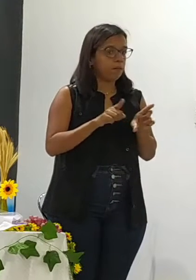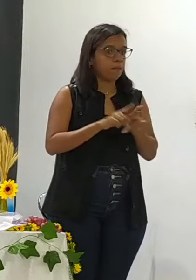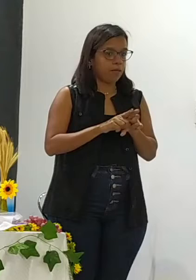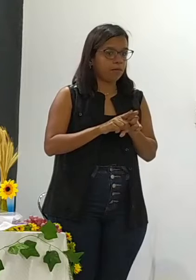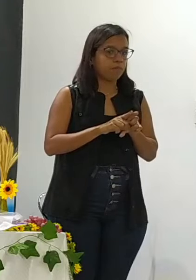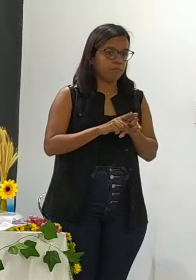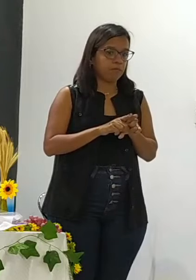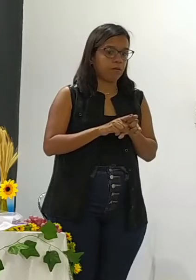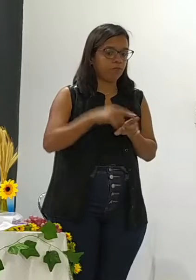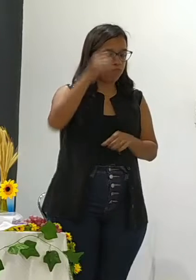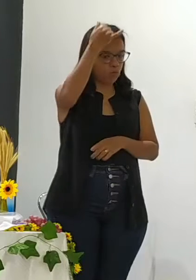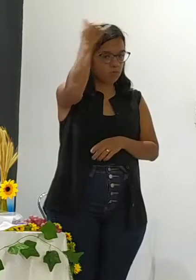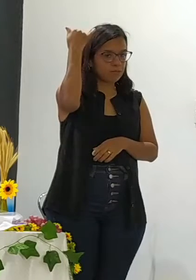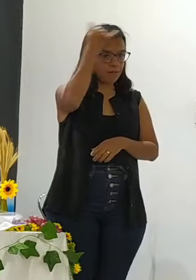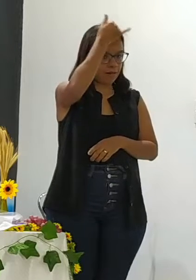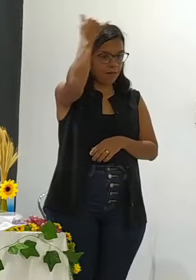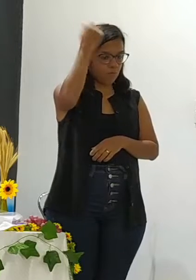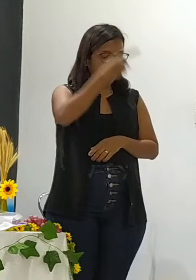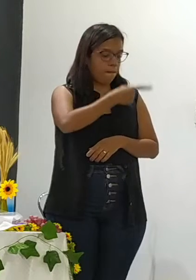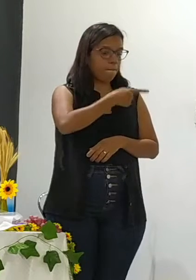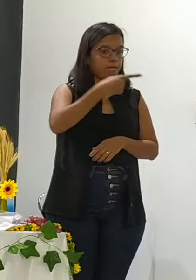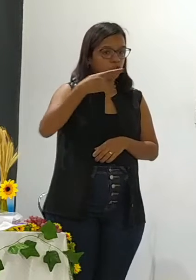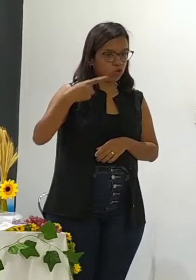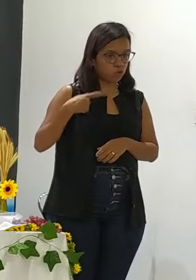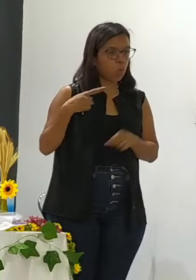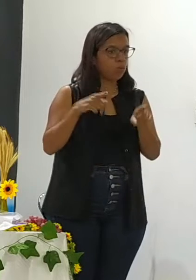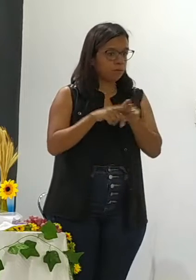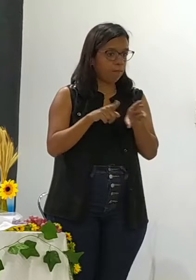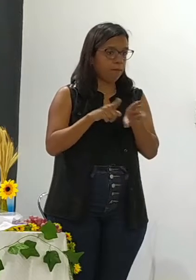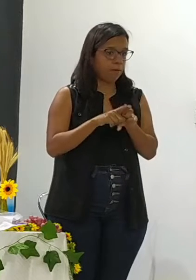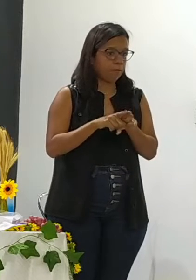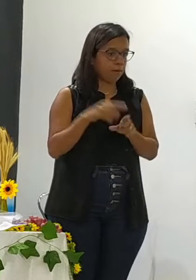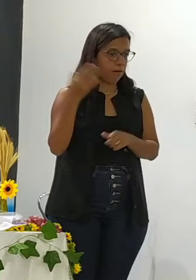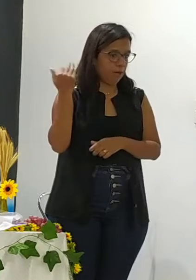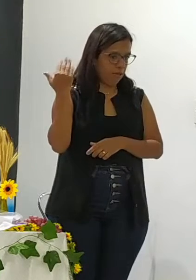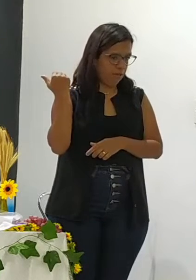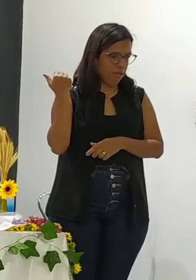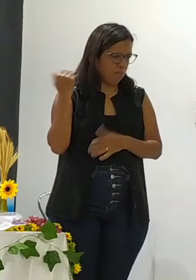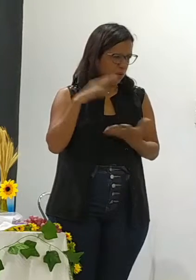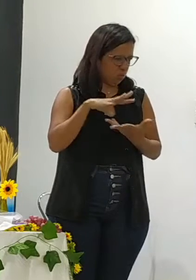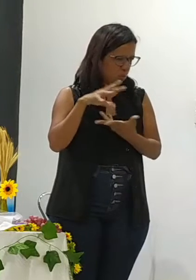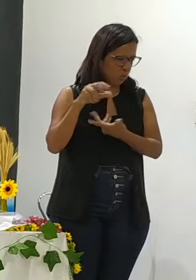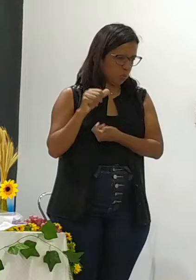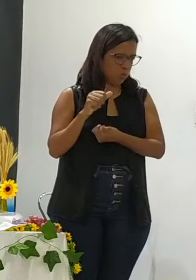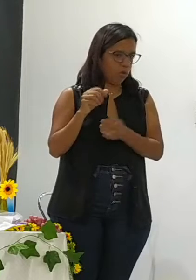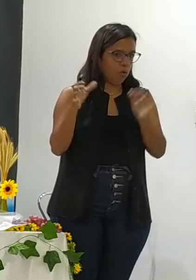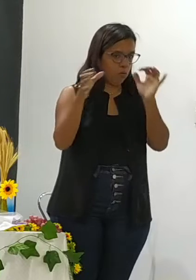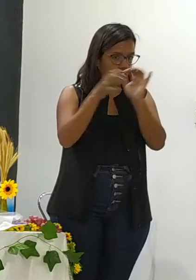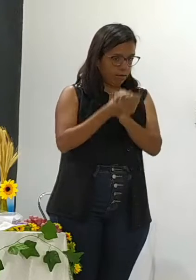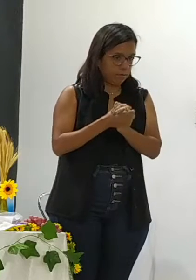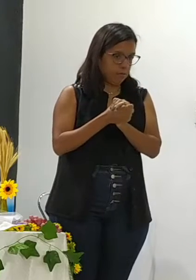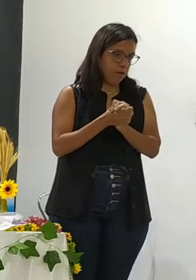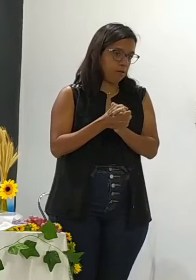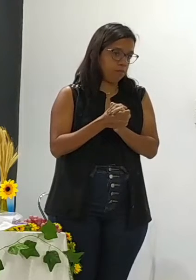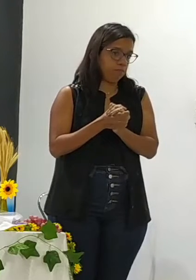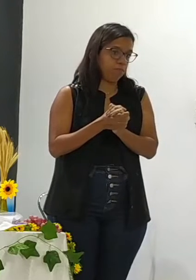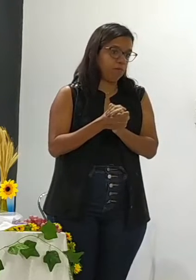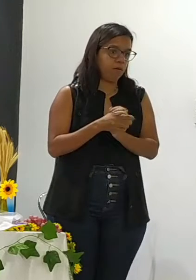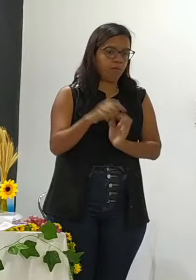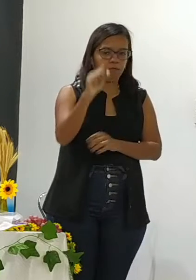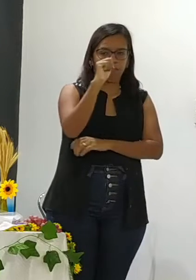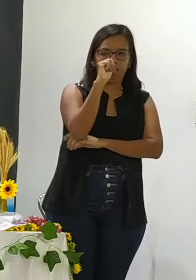consagrado a pastor. Porque também, na época lá do mundão, quando eu casei no civil e fui pro